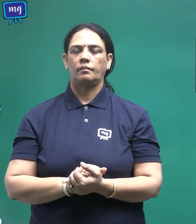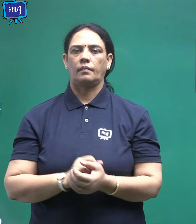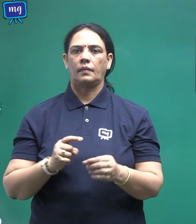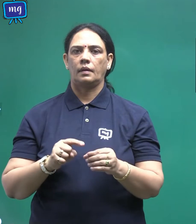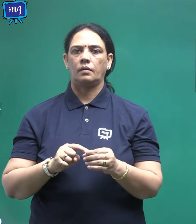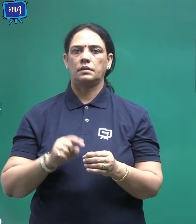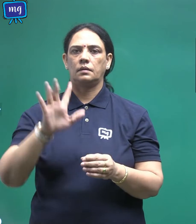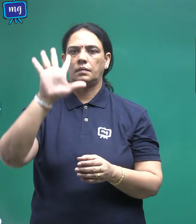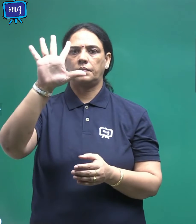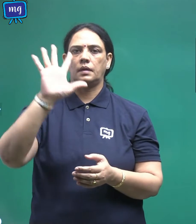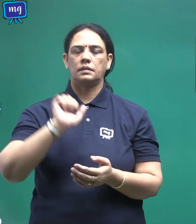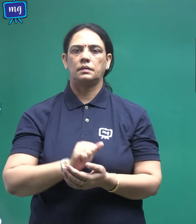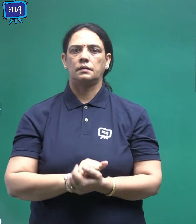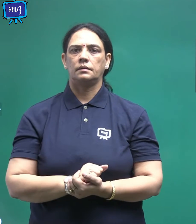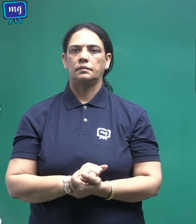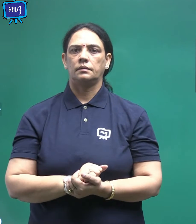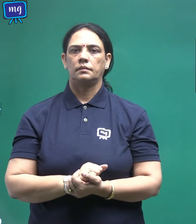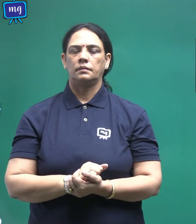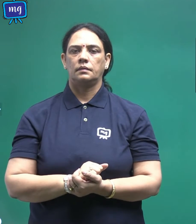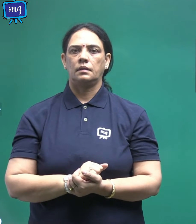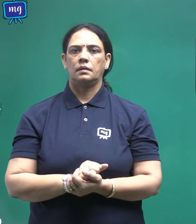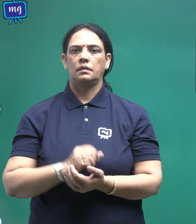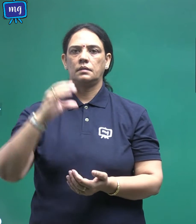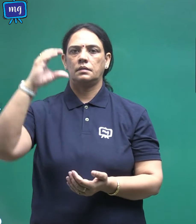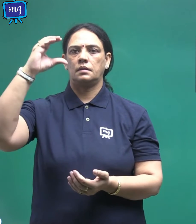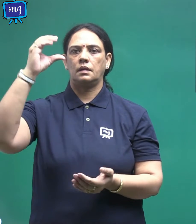प्रश्न नंबर 5। घन की